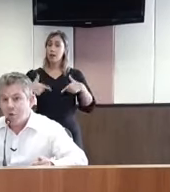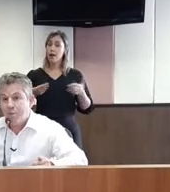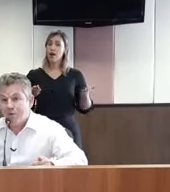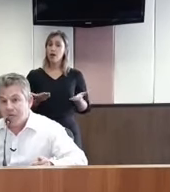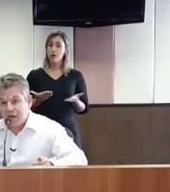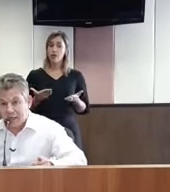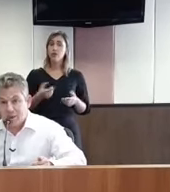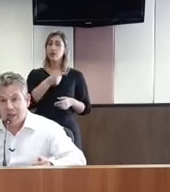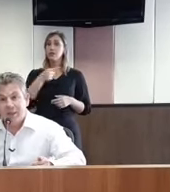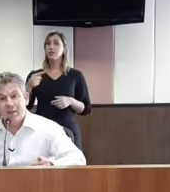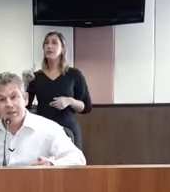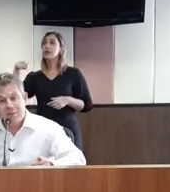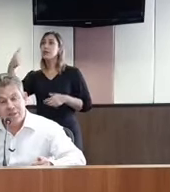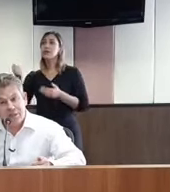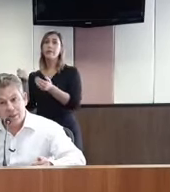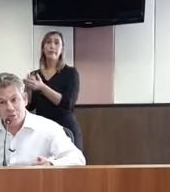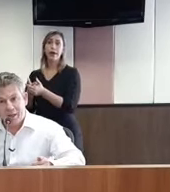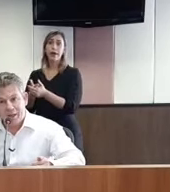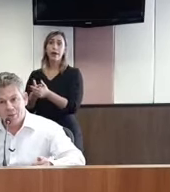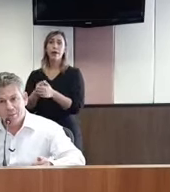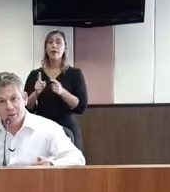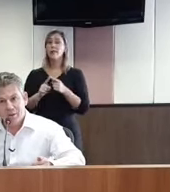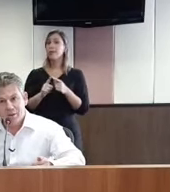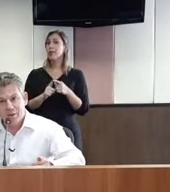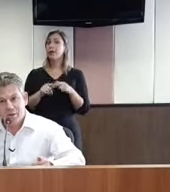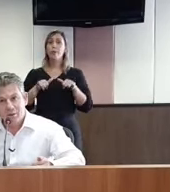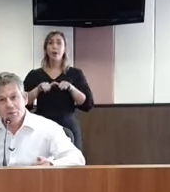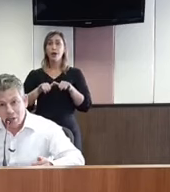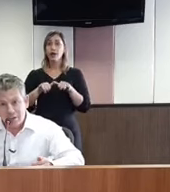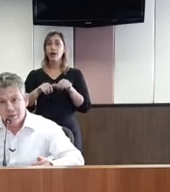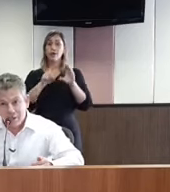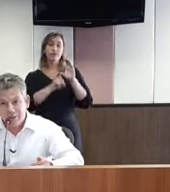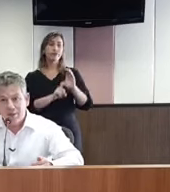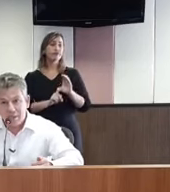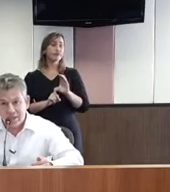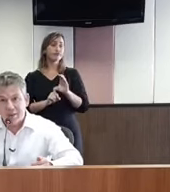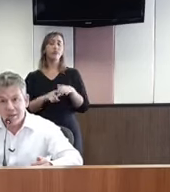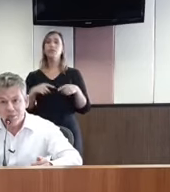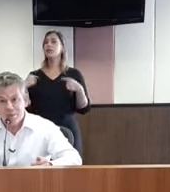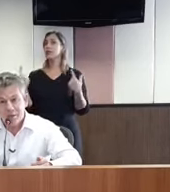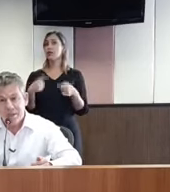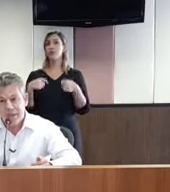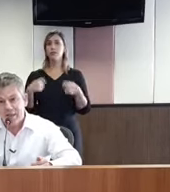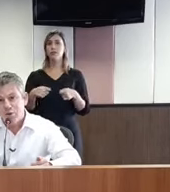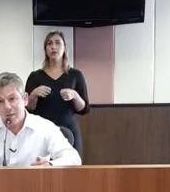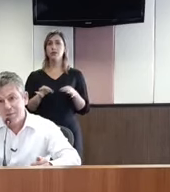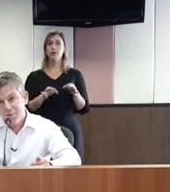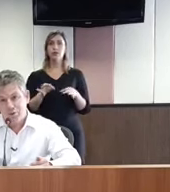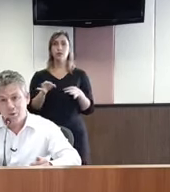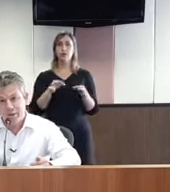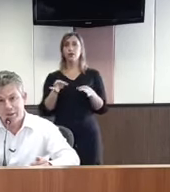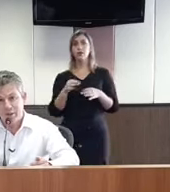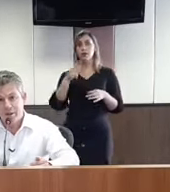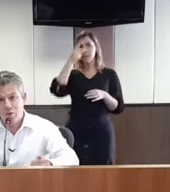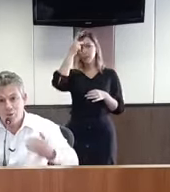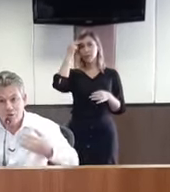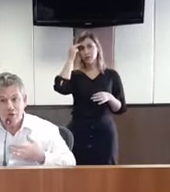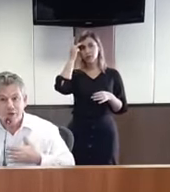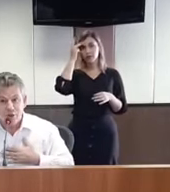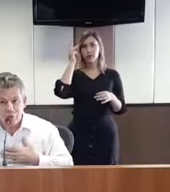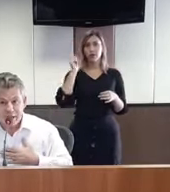que ele já comprou fiado lá na mercearia do bairro. Então, nós temos que ter essa responsabilidade com essas pessoas.